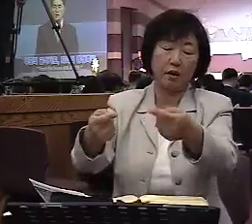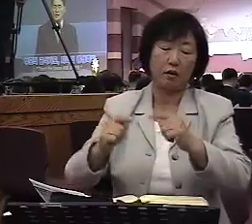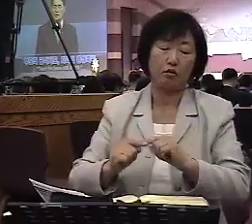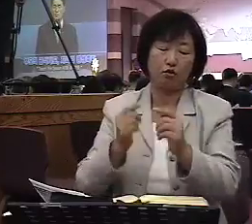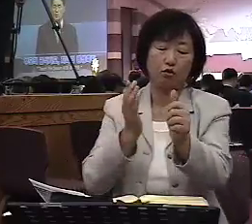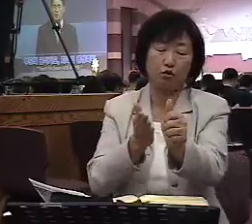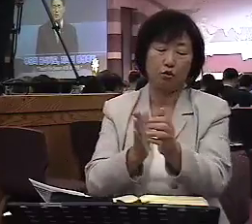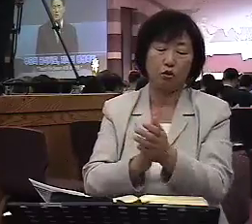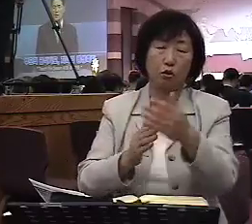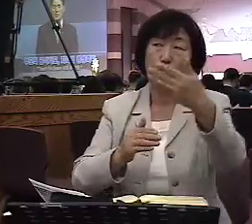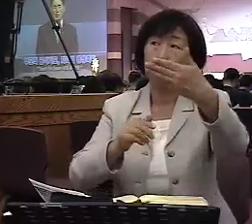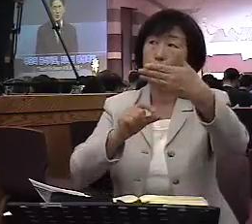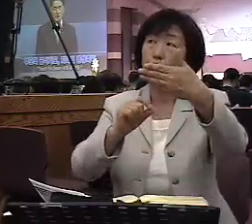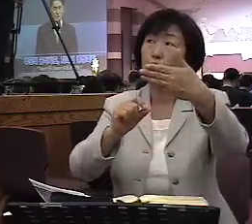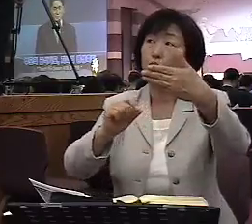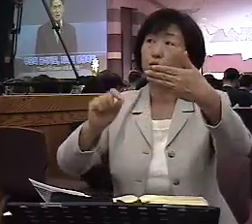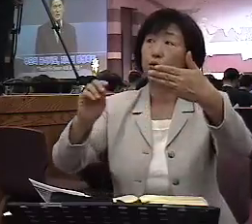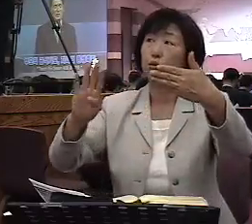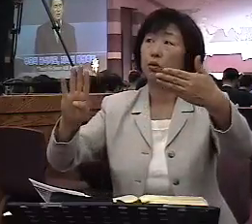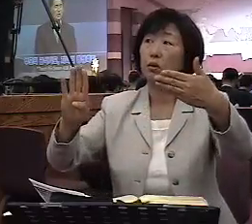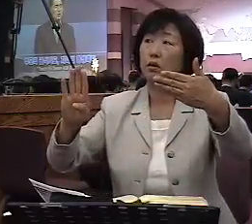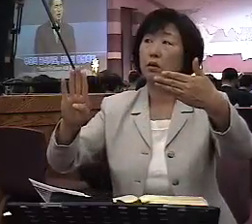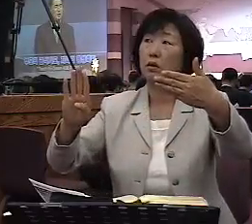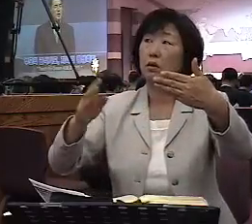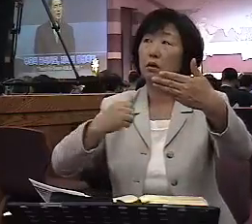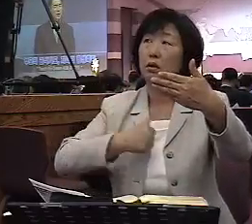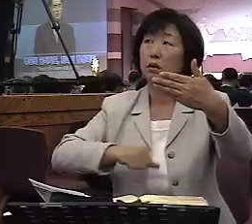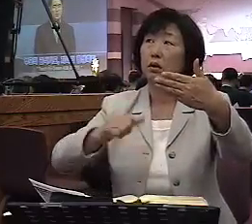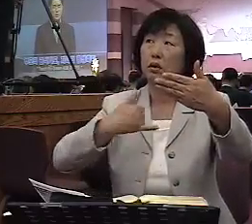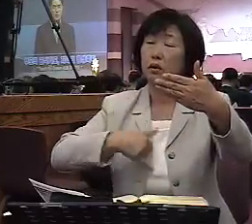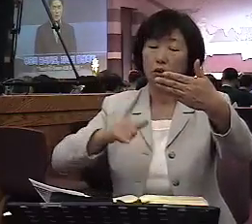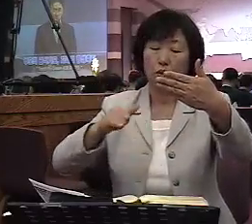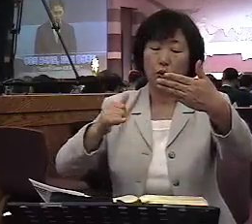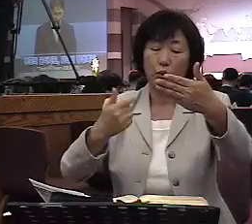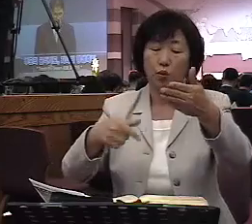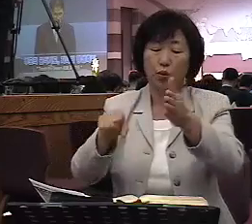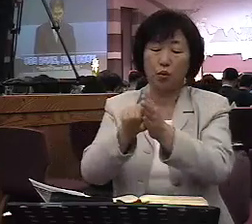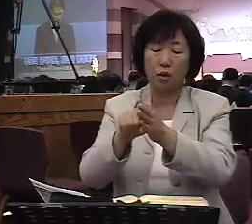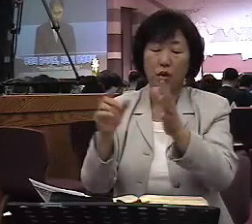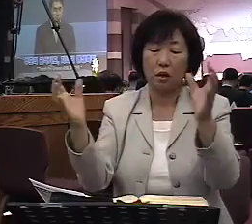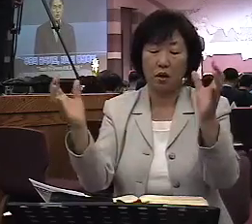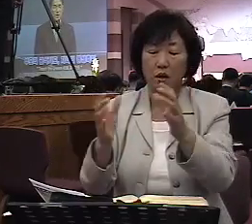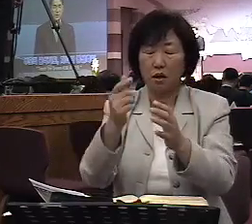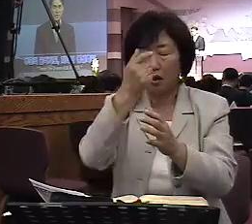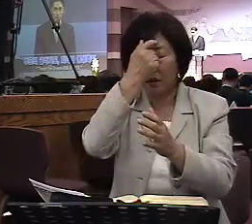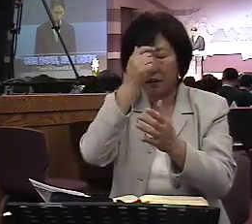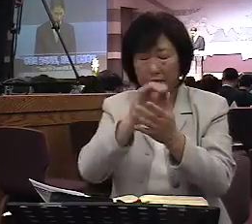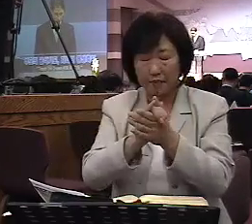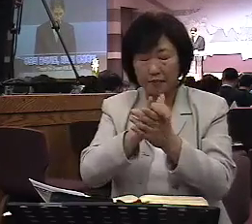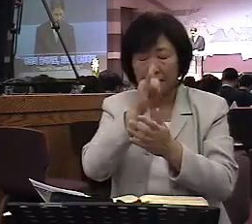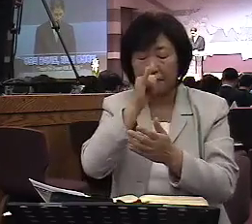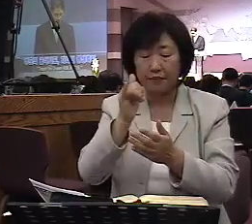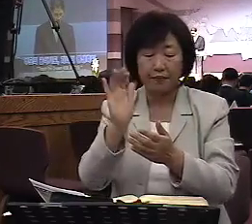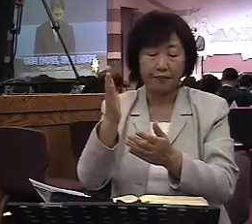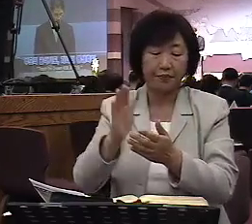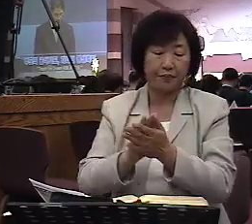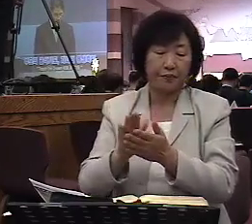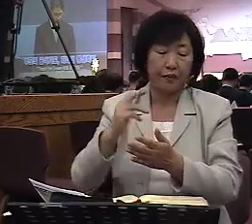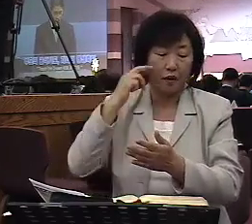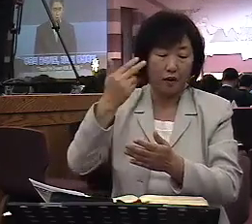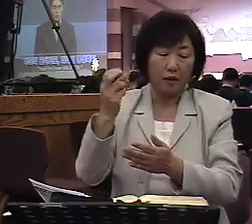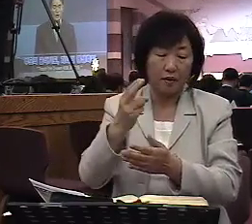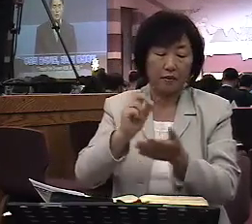9월 4일 목요일 저녁에는 자녀들을 위한 연합 기도회가 있겠습니다. 다음 주에 다시 한번